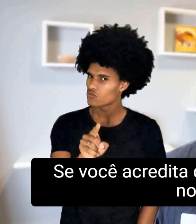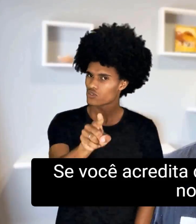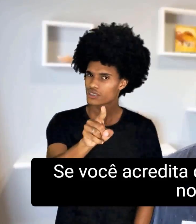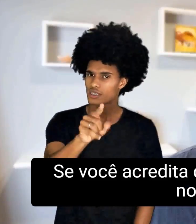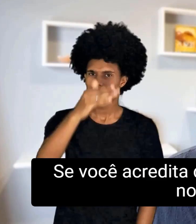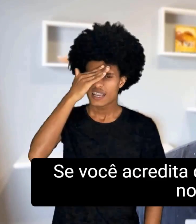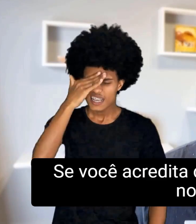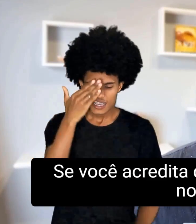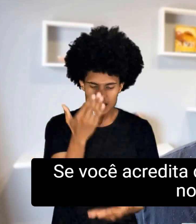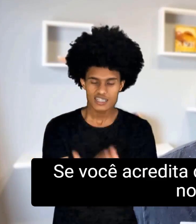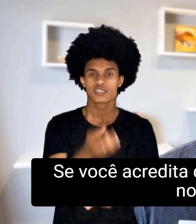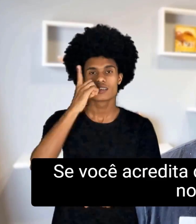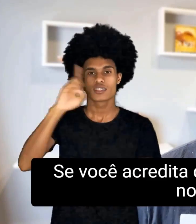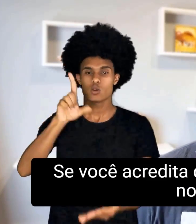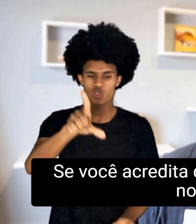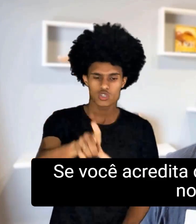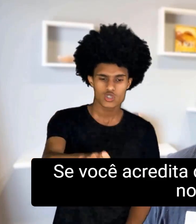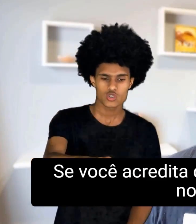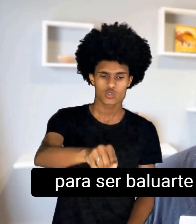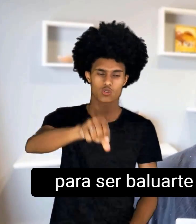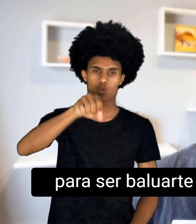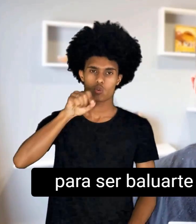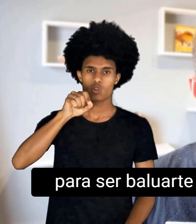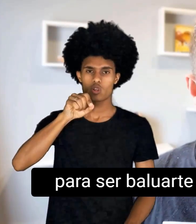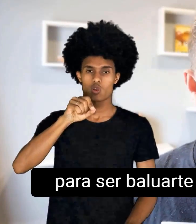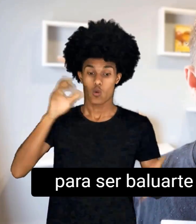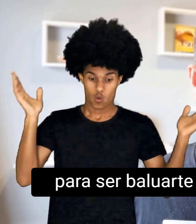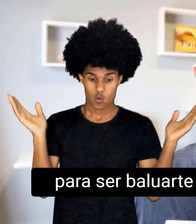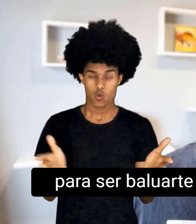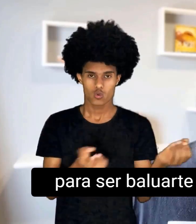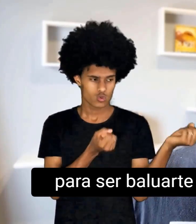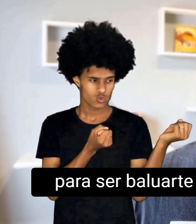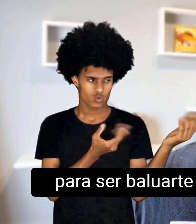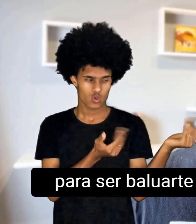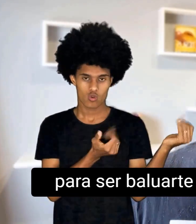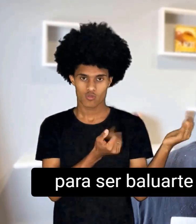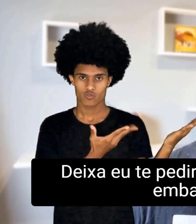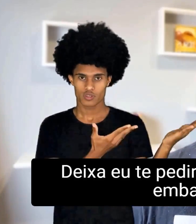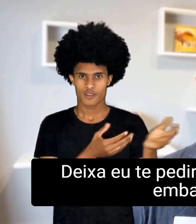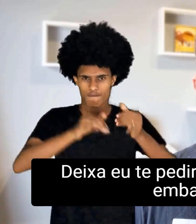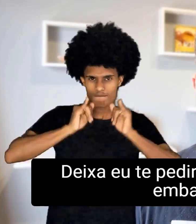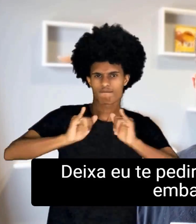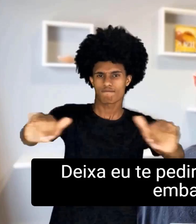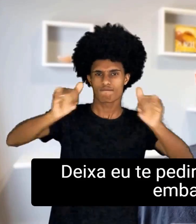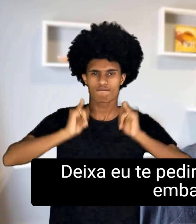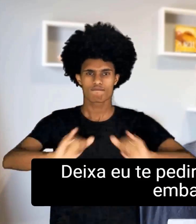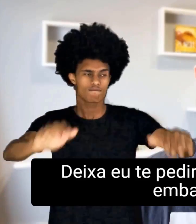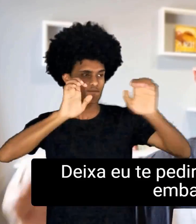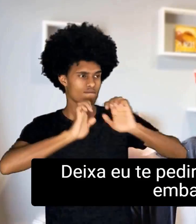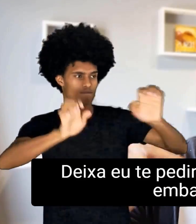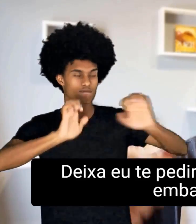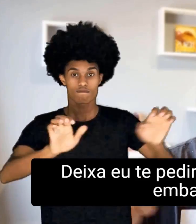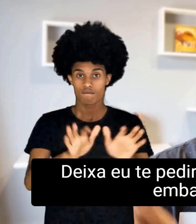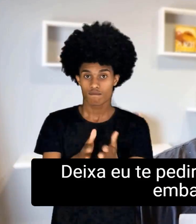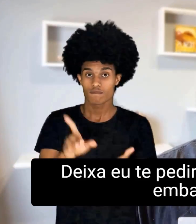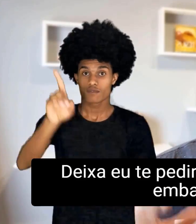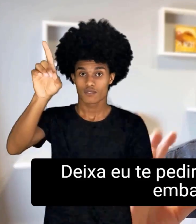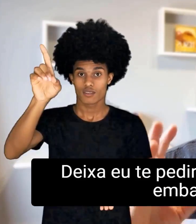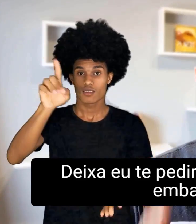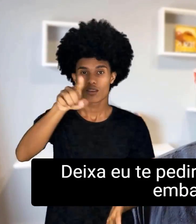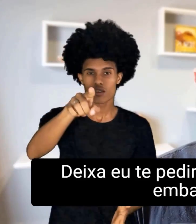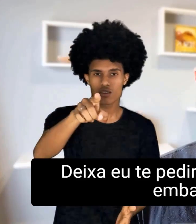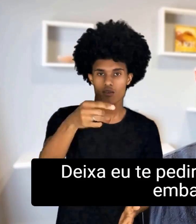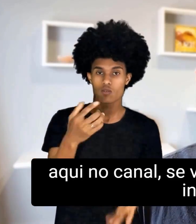Se você acredita que Deus está levantando a nossa geração para ser baluarte da verdade da sua palavra, deixa eu te pedir um favor então. Clica aqui embaixo,